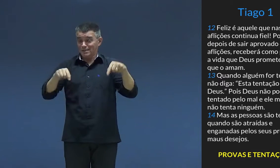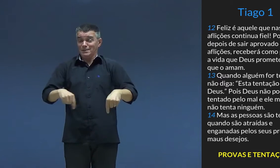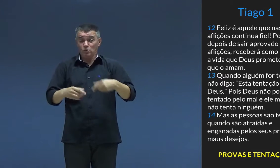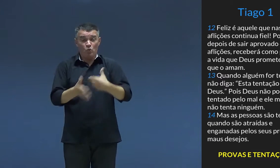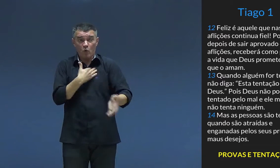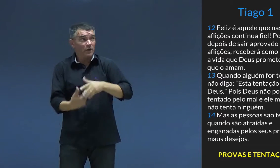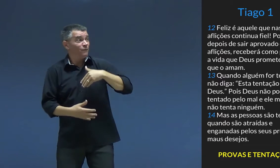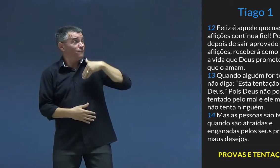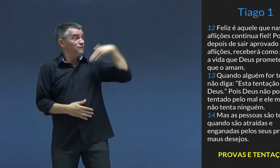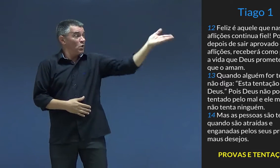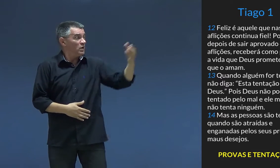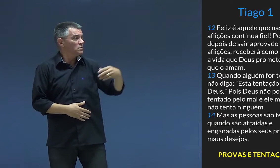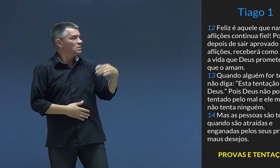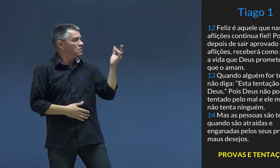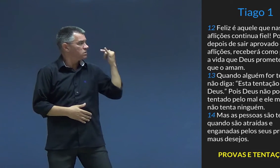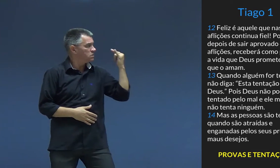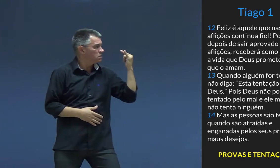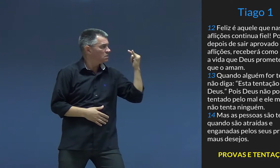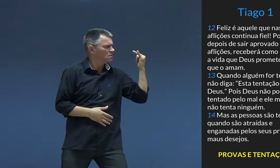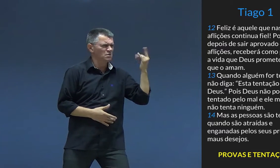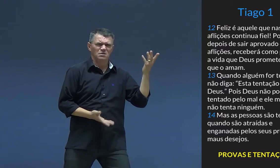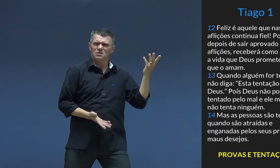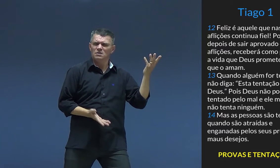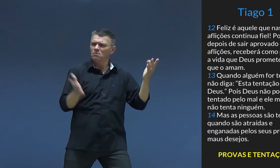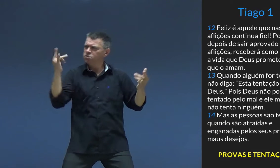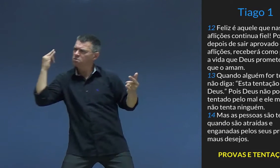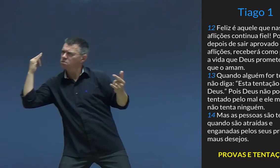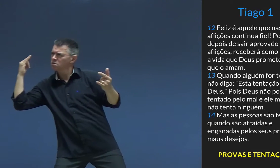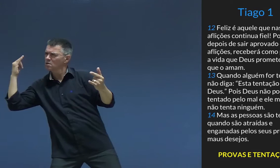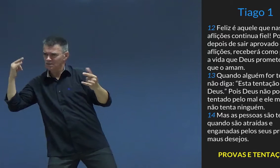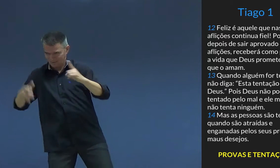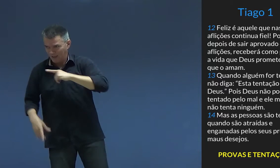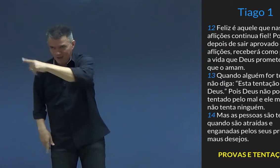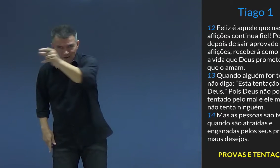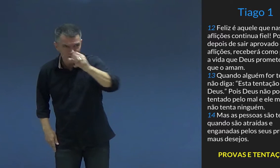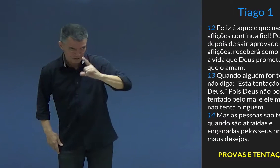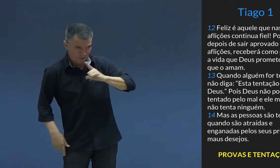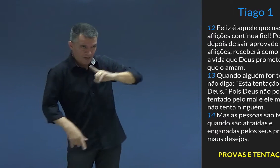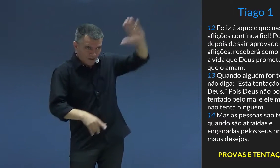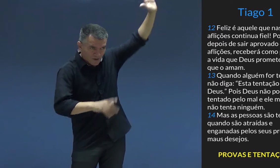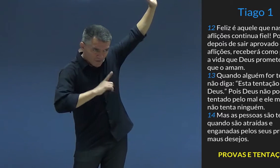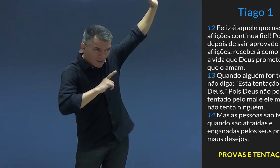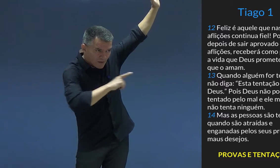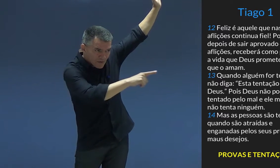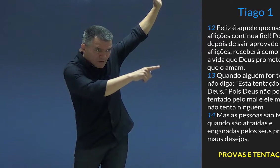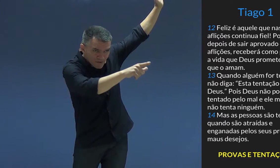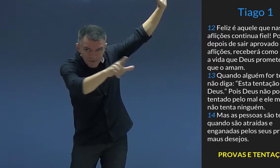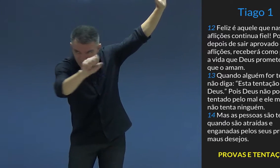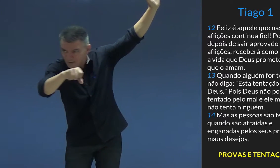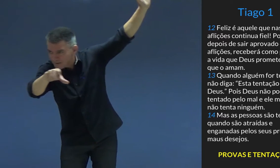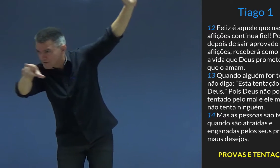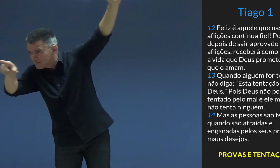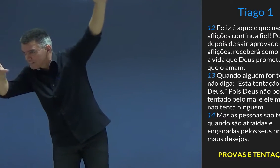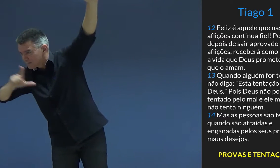Eu estou sofrendo tentação aqui, lá fora, né? Não é verdade? Isso acontece com você também?